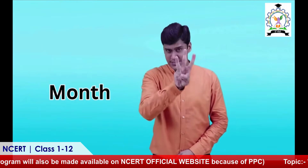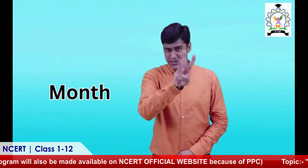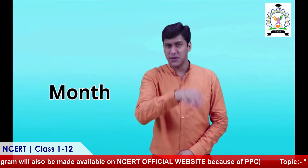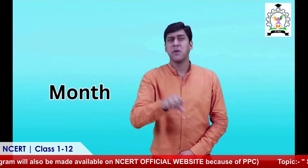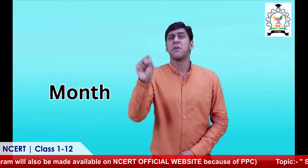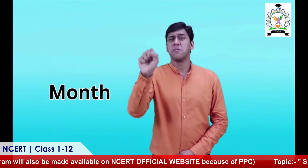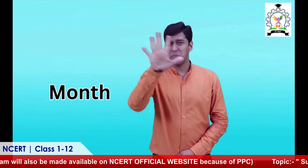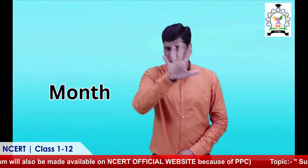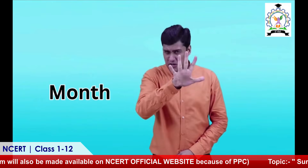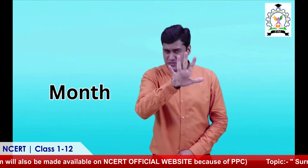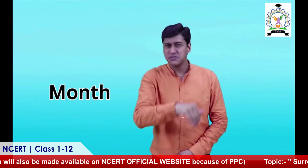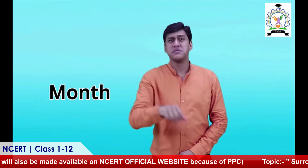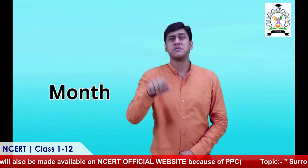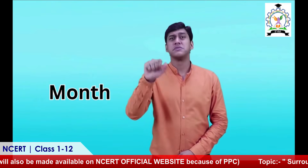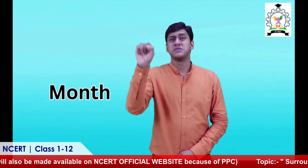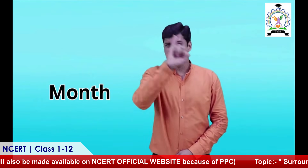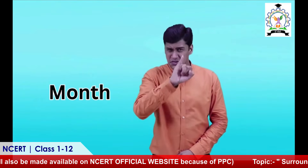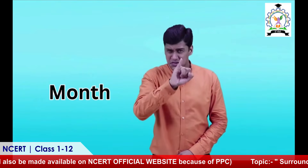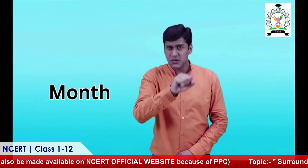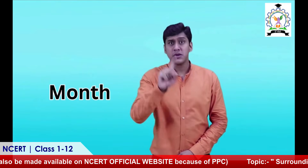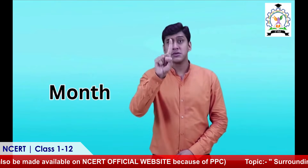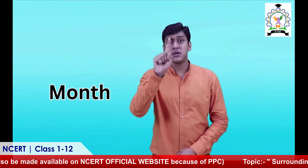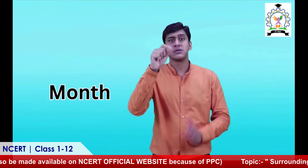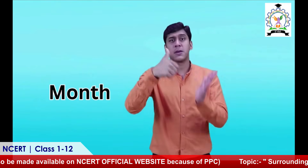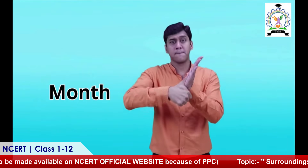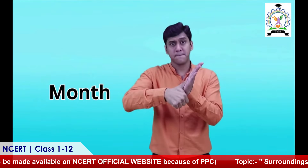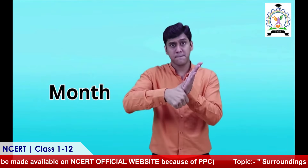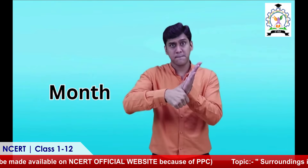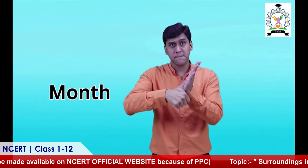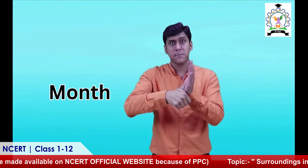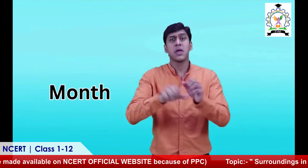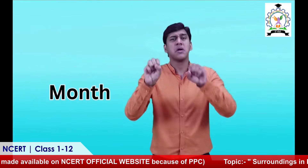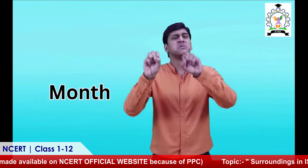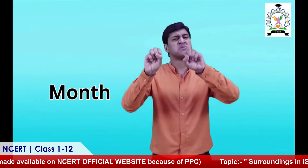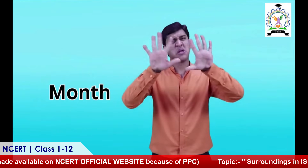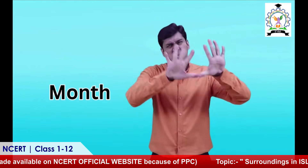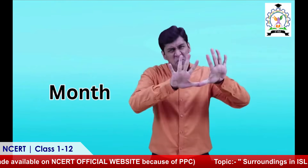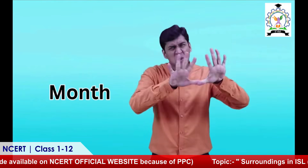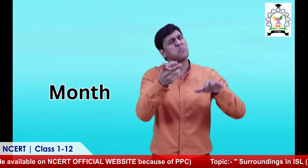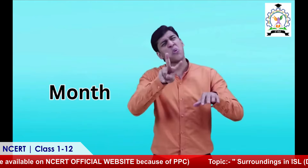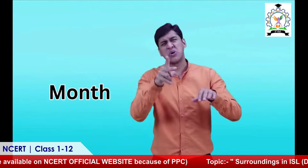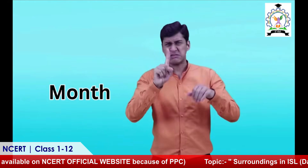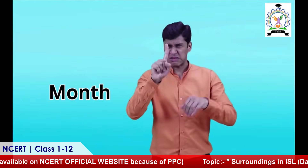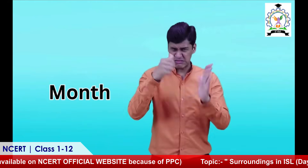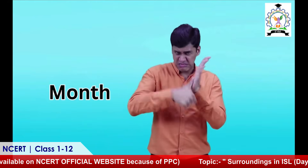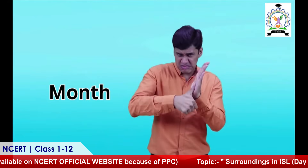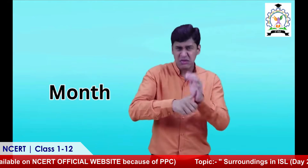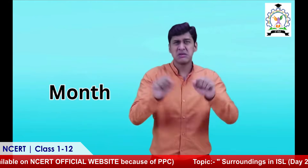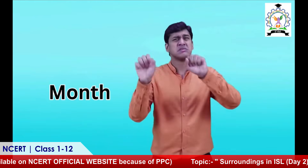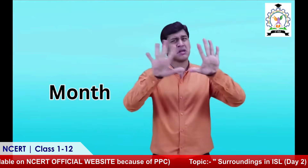3 महीने, 5 महीने, 6 महीने, 10 महीने, या फिर ऐसे भी कर सकते हैं 10 महीने,